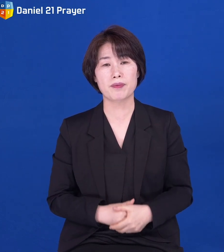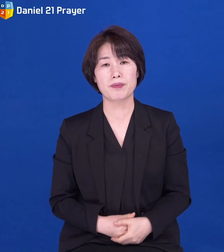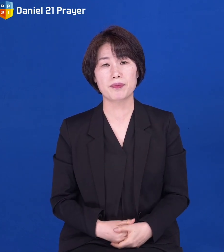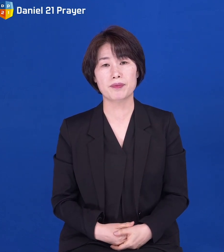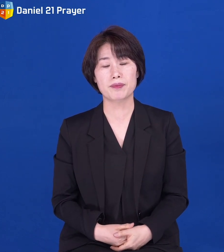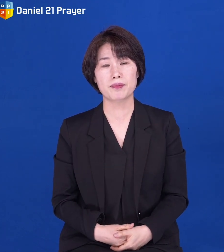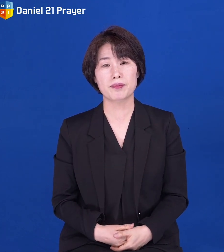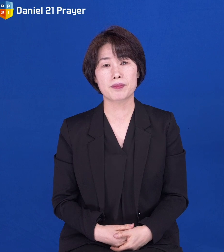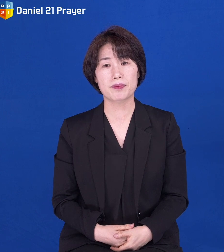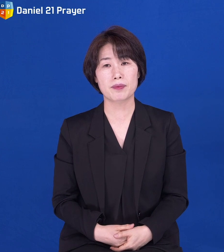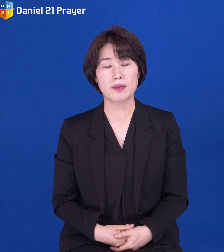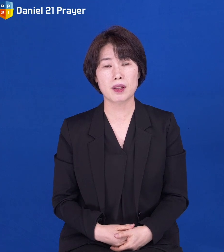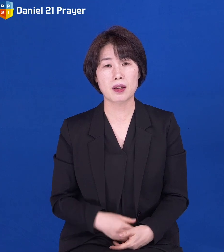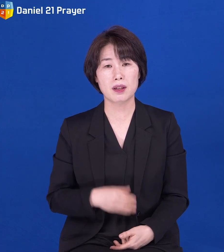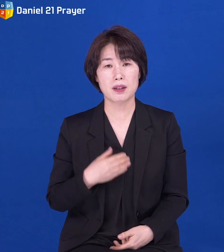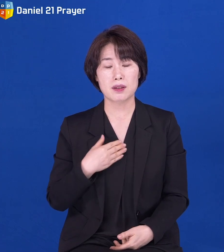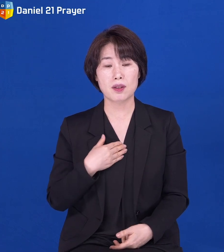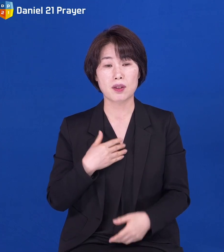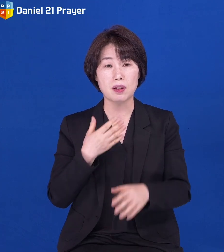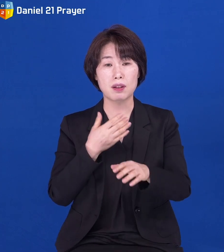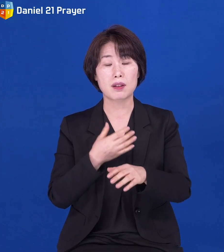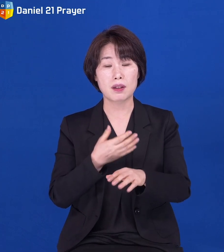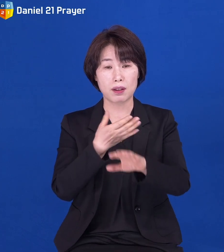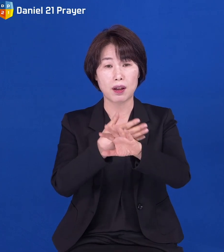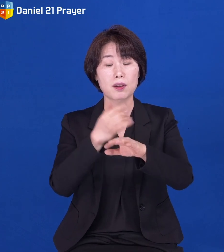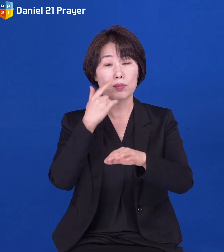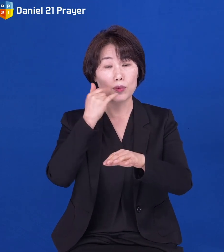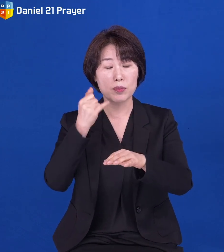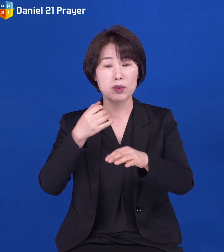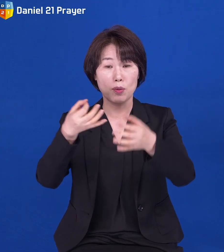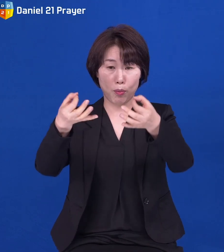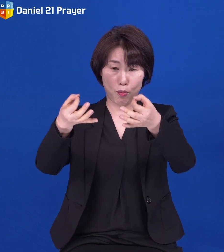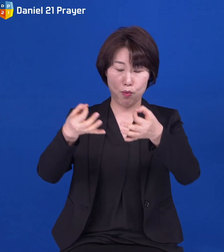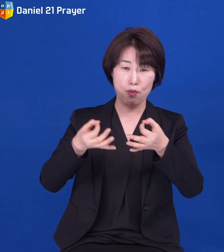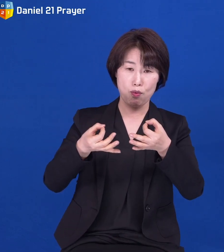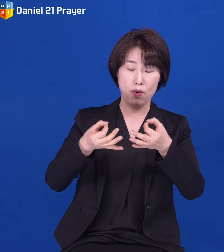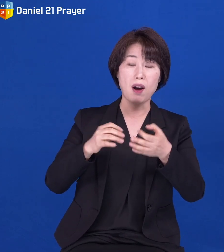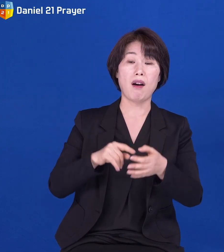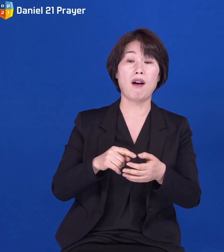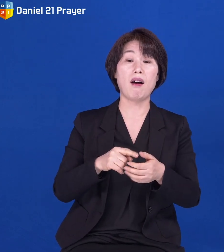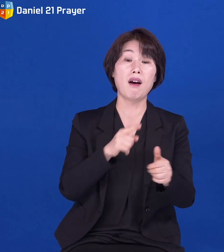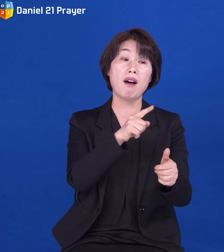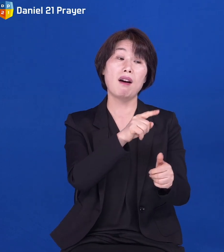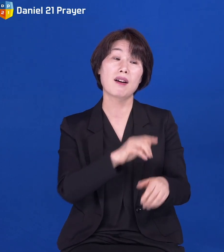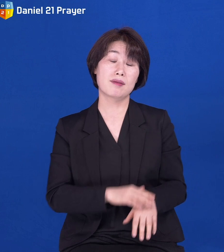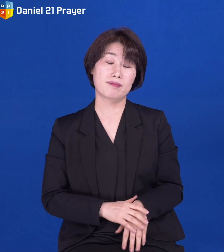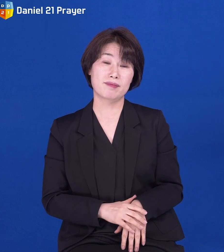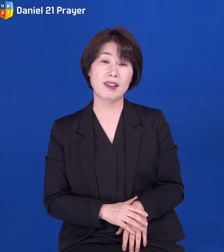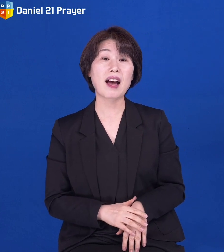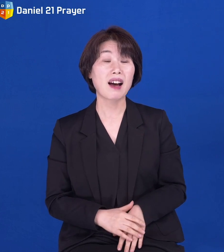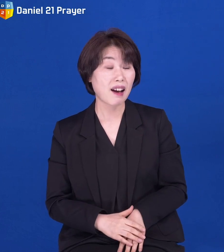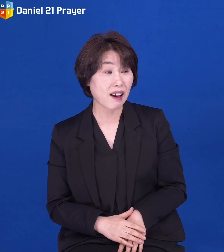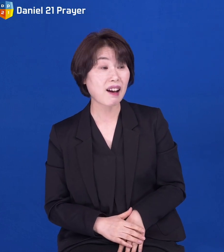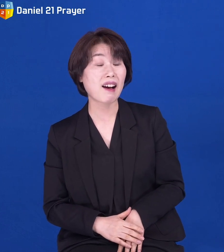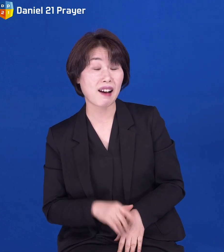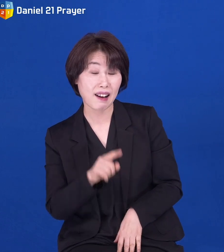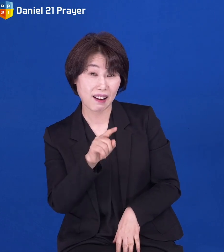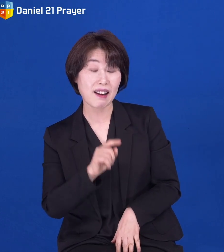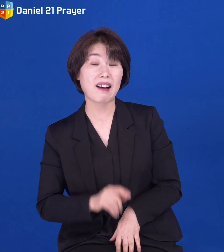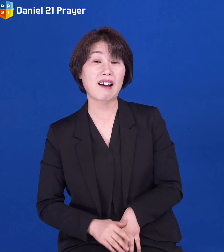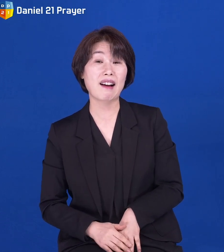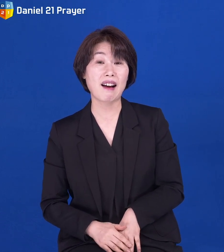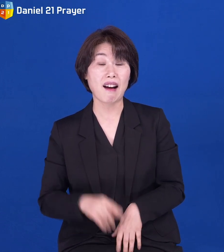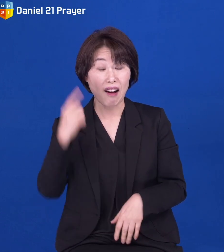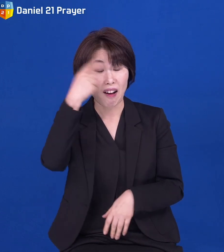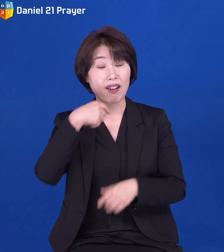저를 모른 척을 막 하시더라고요. 그렇지만 이분이 오윤아 씨가 그랬더니 그래서 네, 이제 얼굴 보니까 알겠네요. 막